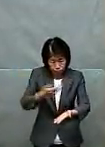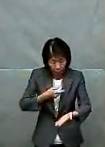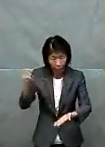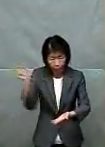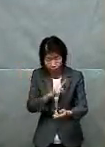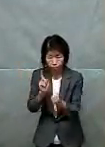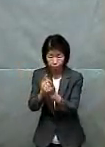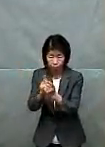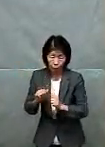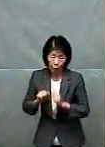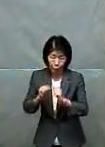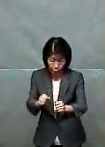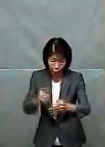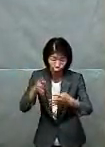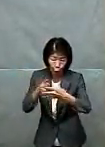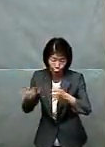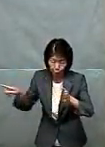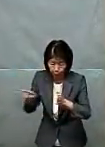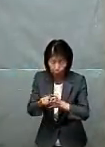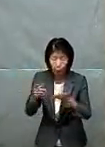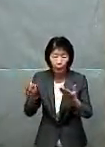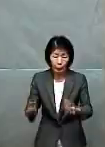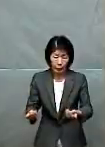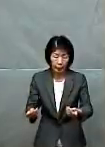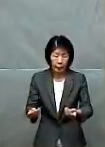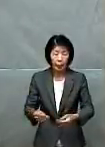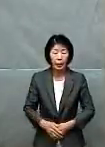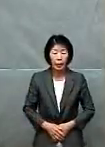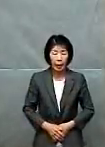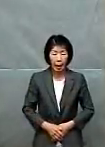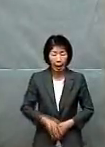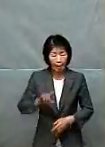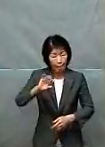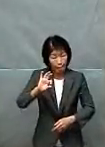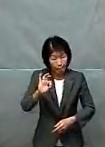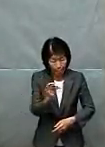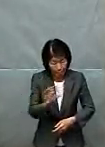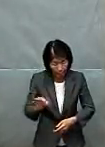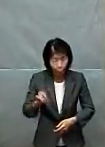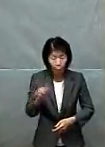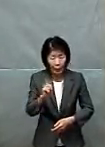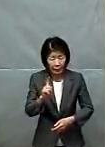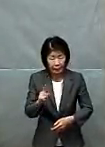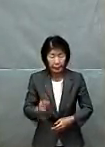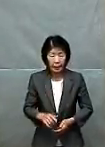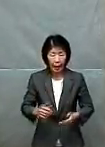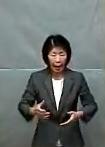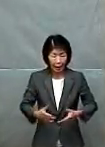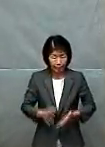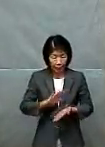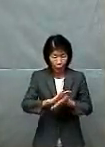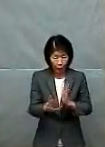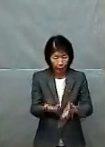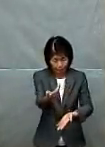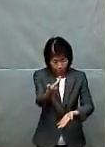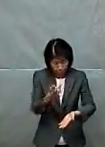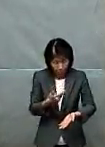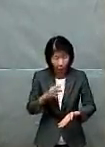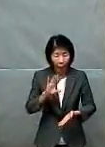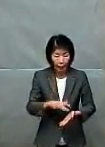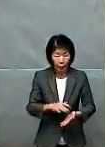応するよう取り組んでまいりました。まず物的支援としましては、熊本県の要請を受けま